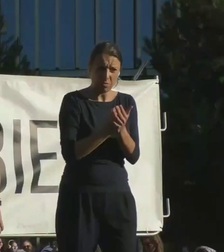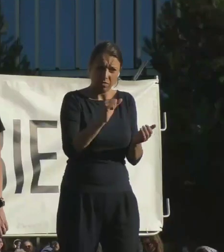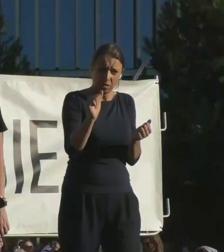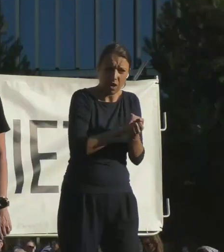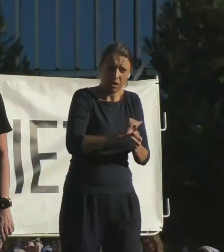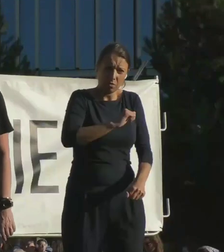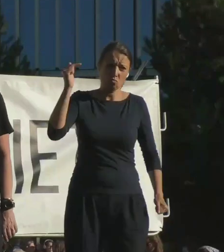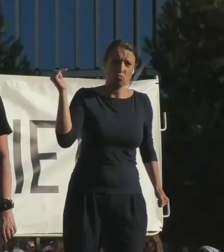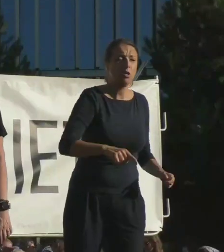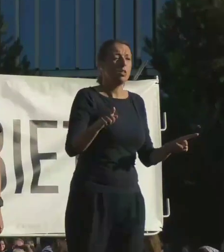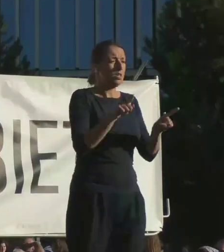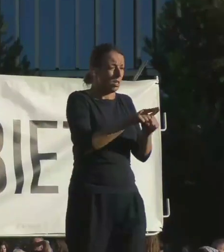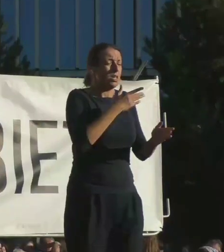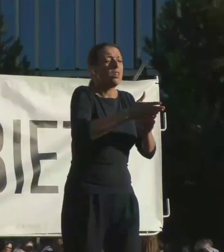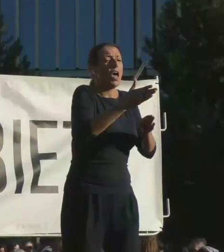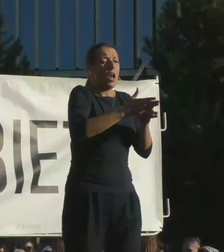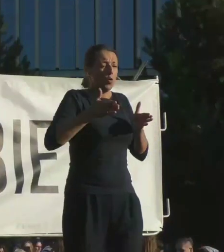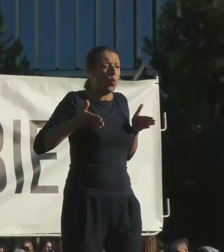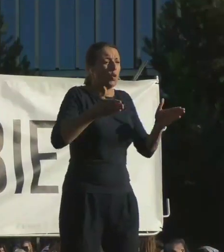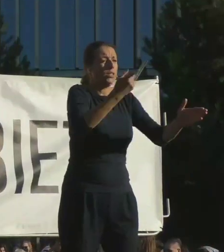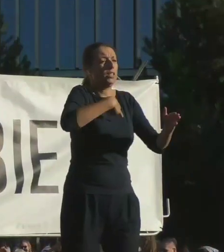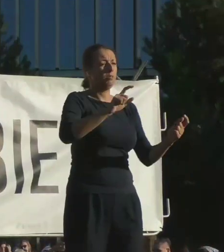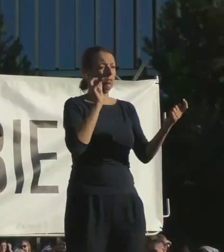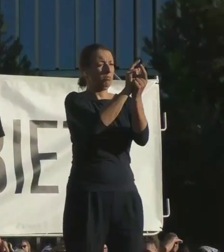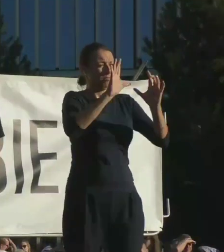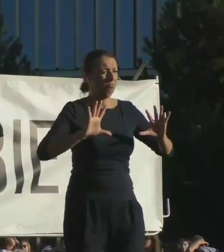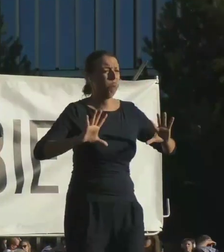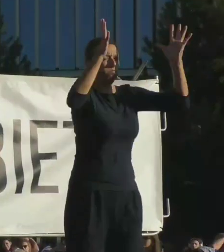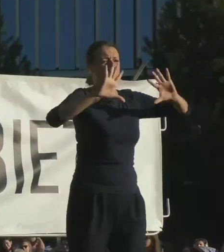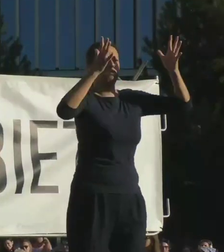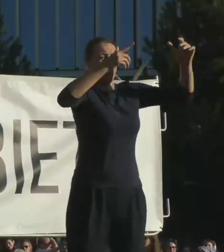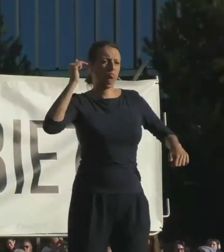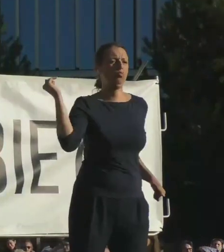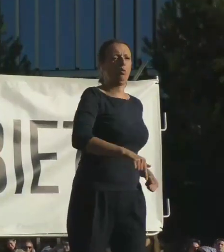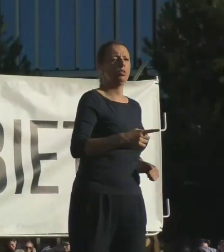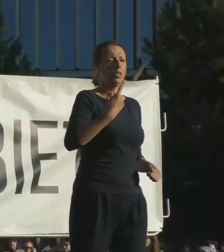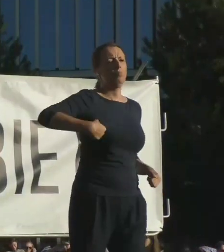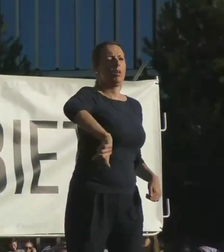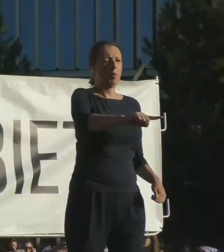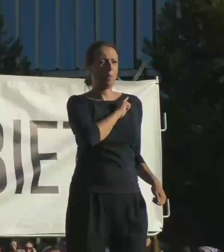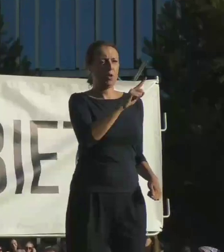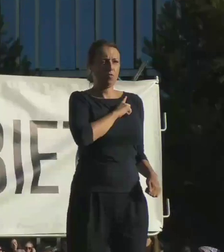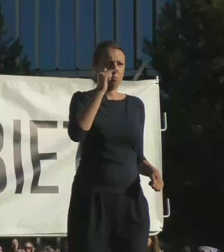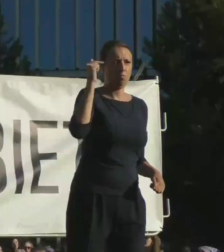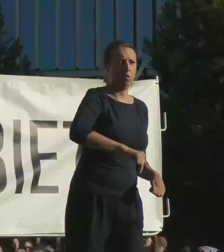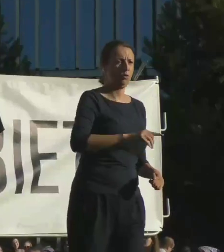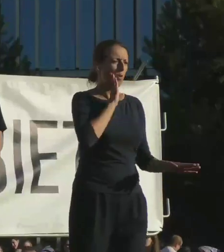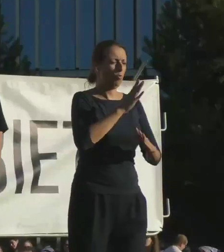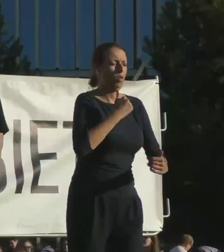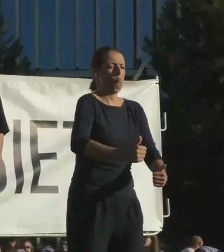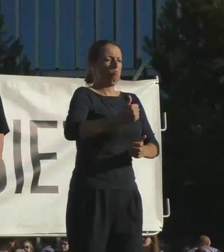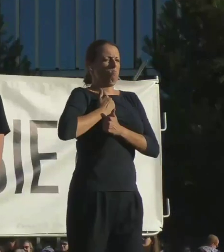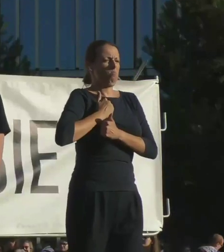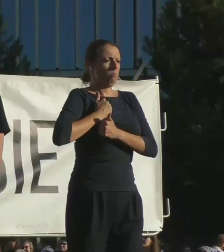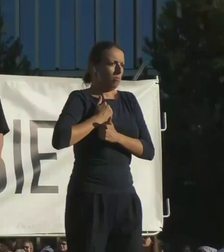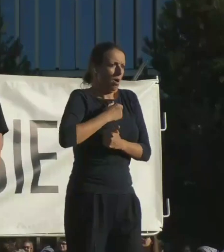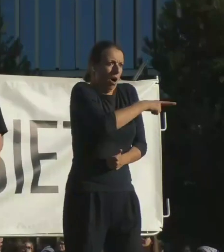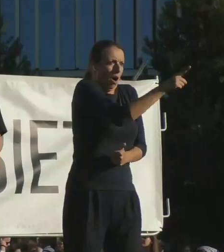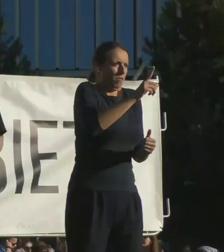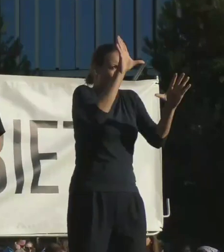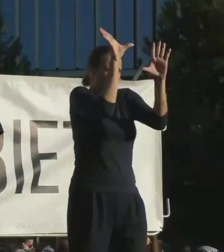musimy wrzeszczeć na ulicach. Dalej musimy być żołnierkami, najbardziej niedocenianymi